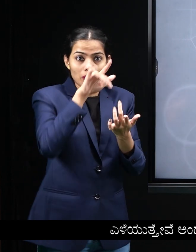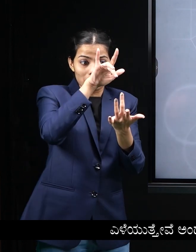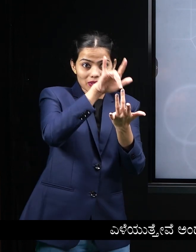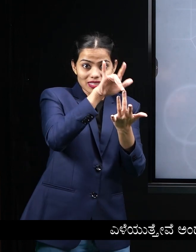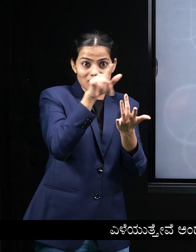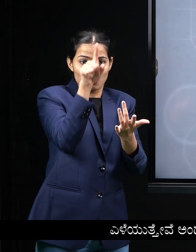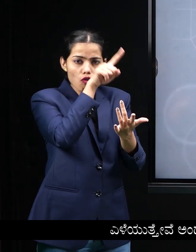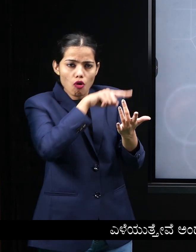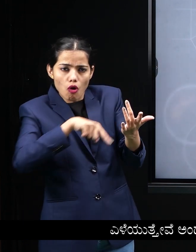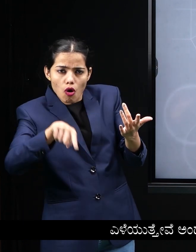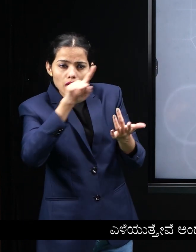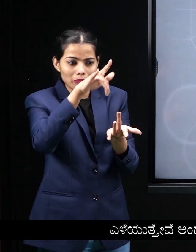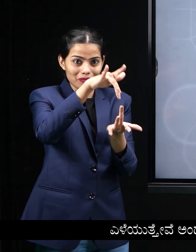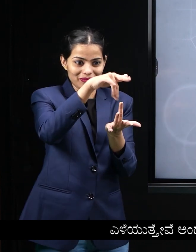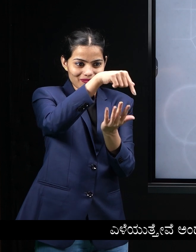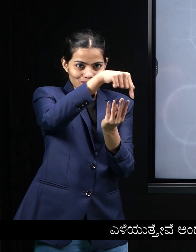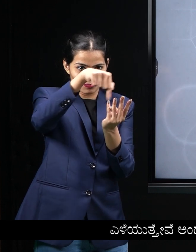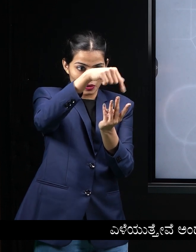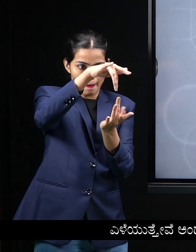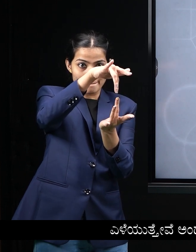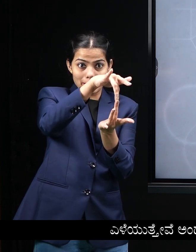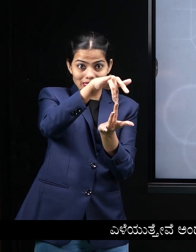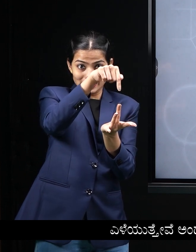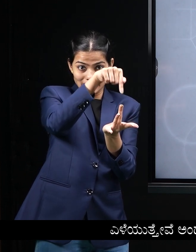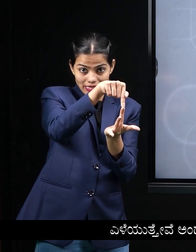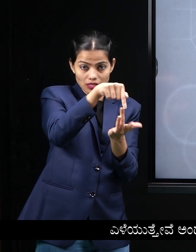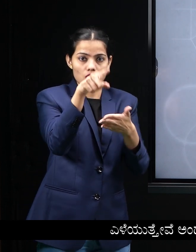ಬಿ ನಂತರ ಒಬಿ ಎಬಿ ಸ್ವರಮೇಳಕ್ಕೆ ಲಂಬವಾಗಿರುತ್ತದೆ.